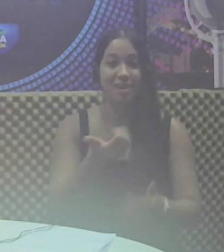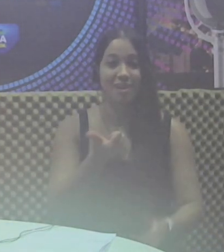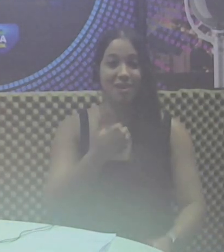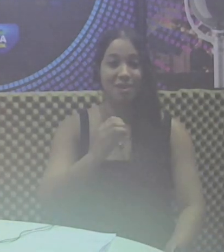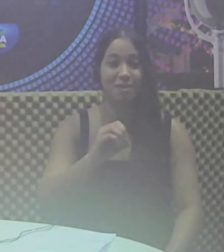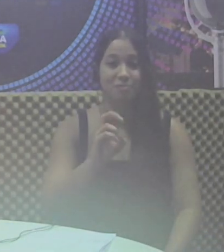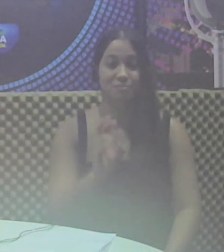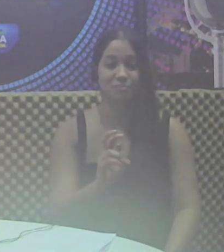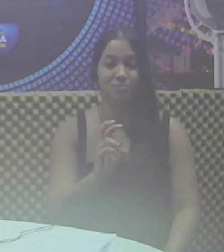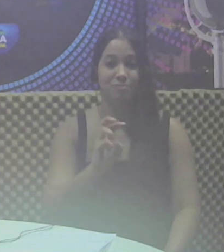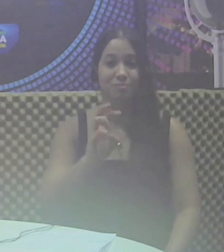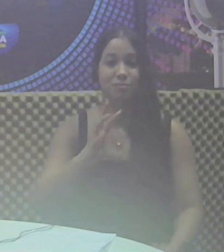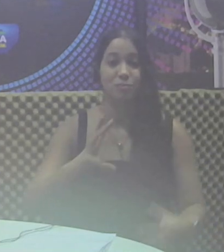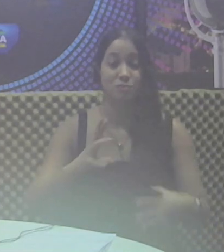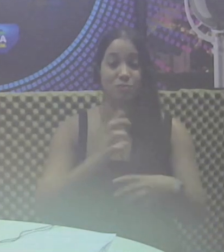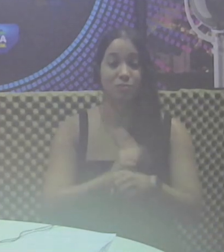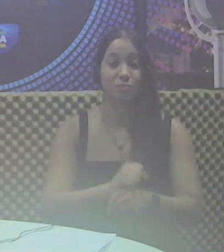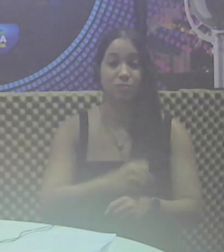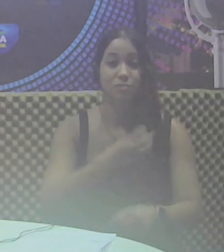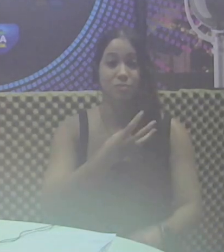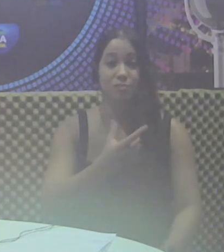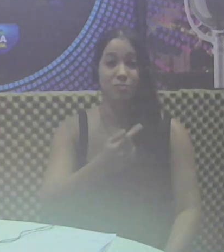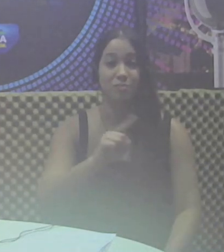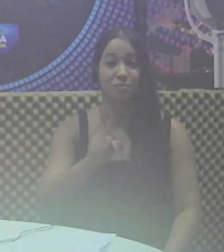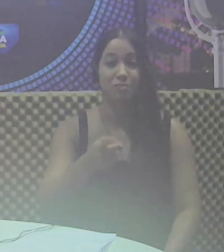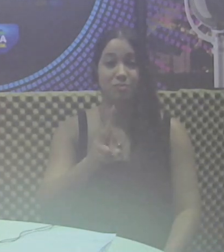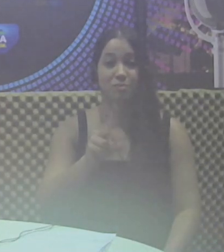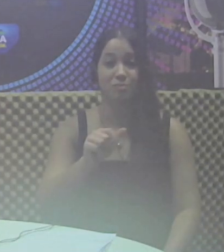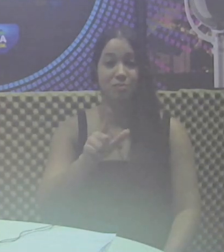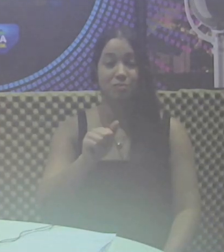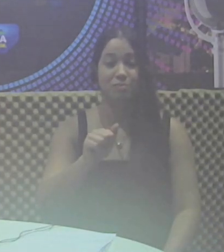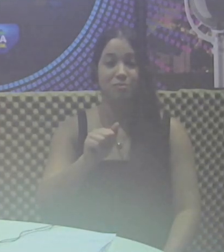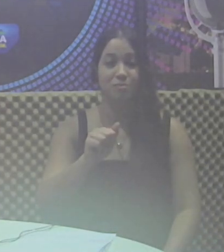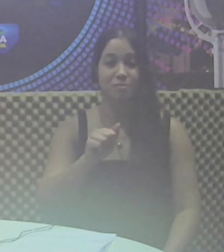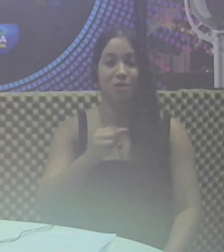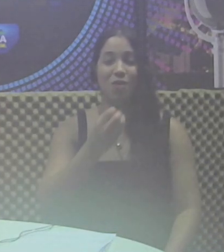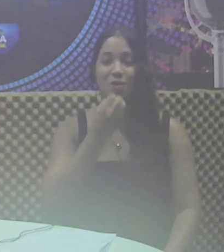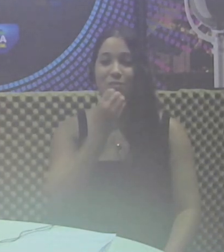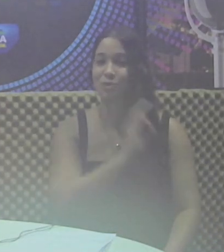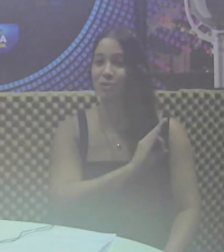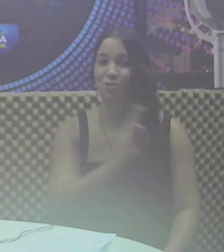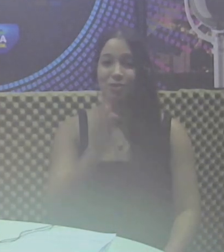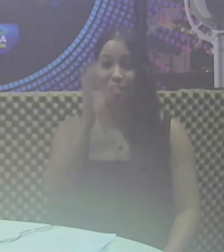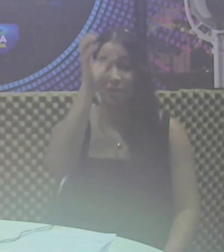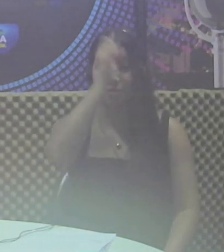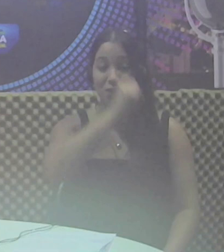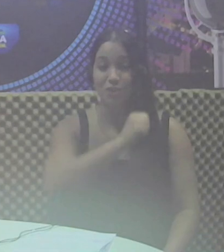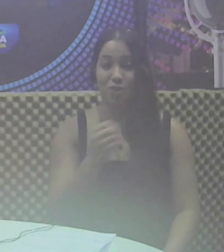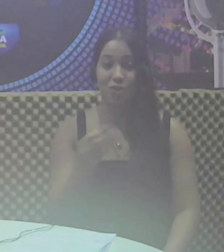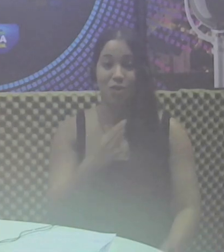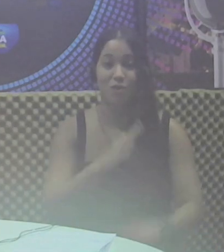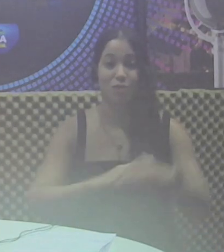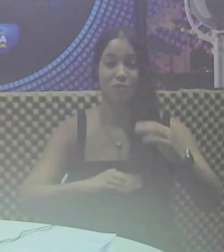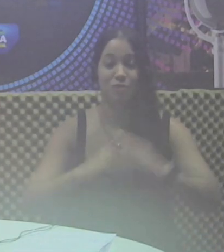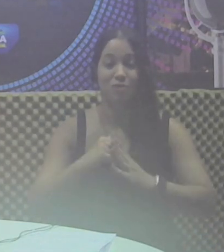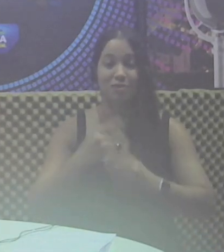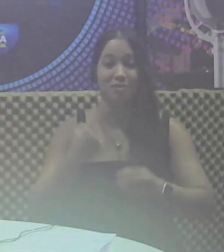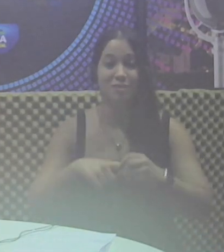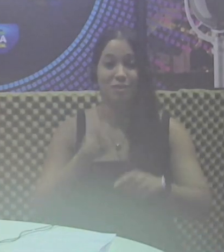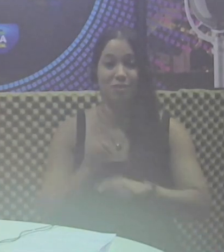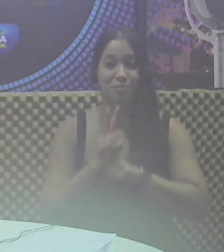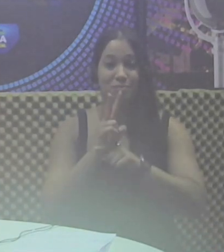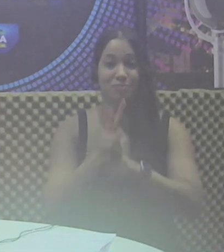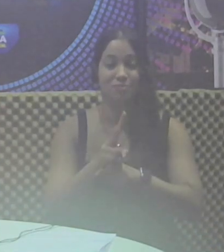para 105, totalizando mais de 37 mil vagas oferecidas. É uma oportunidade show para quem quer aprender uma profissão. Uma cidade que